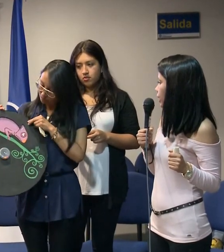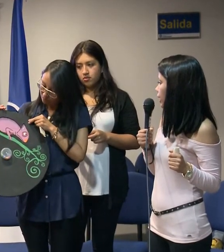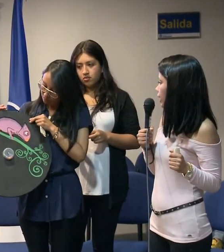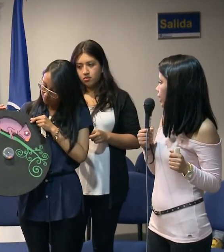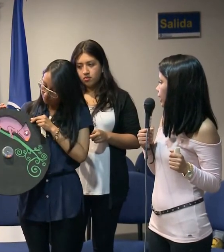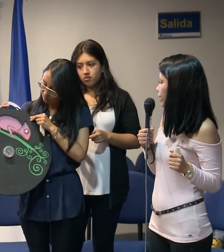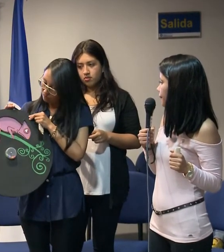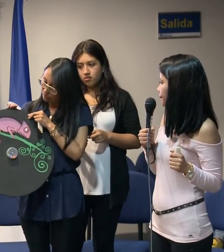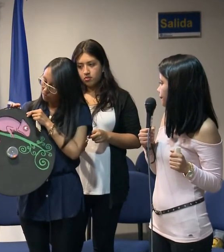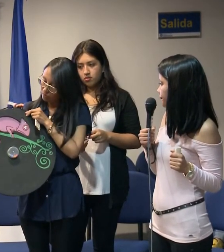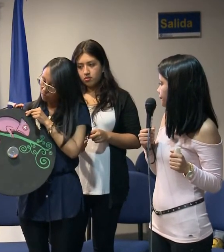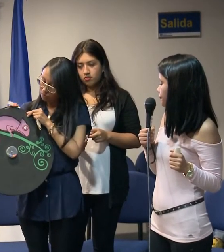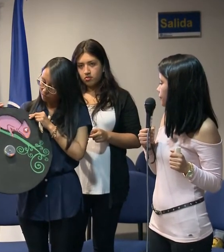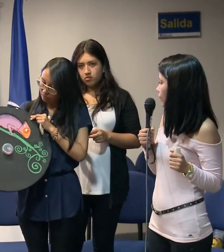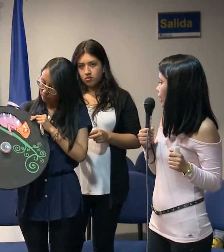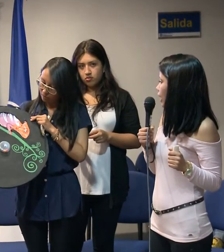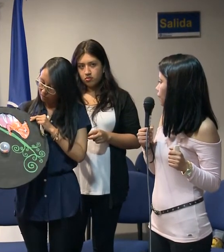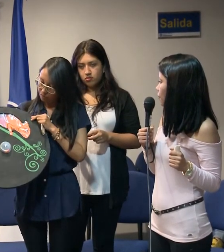marcamos